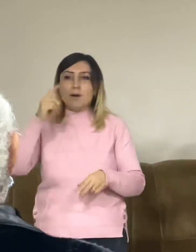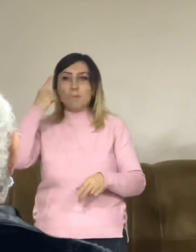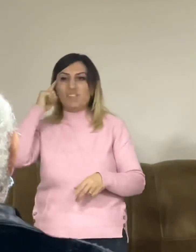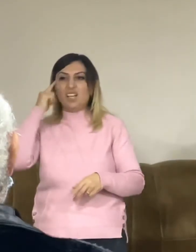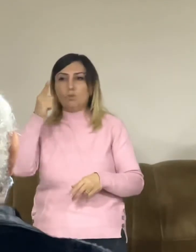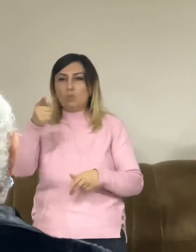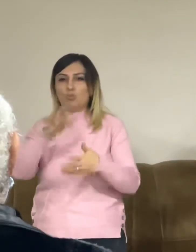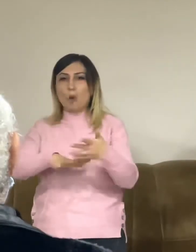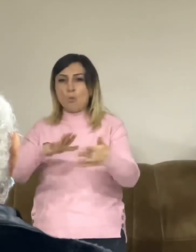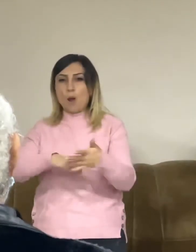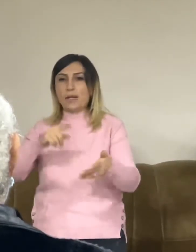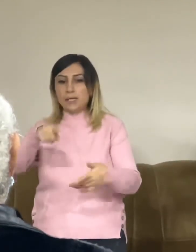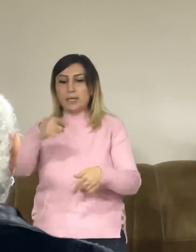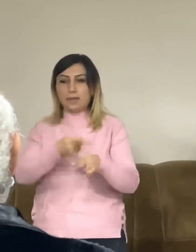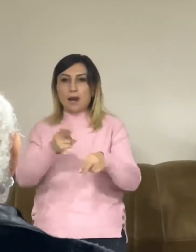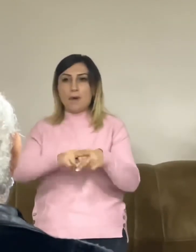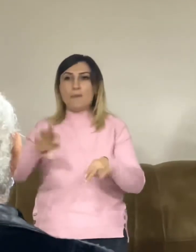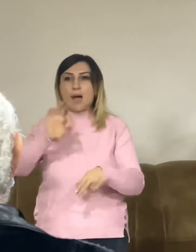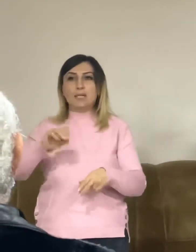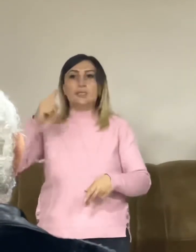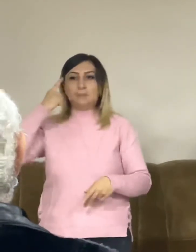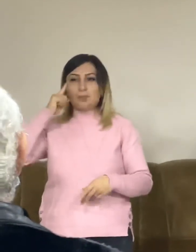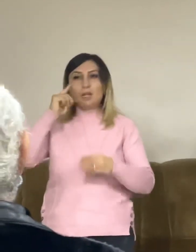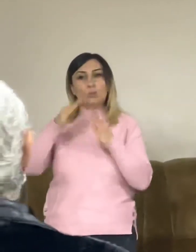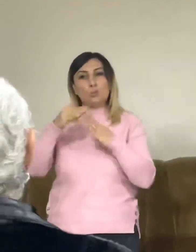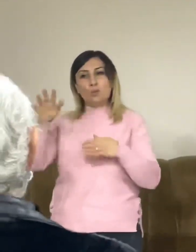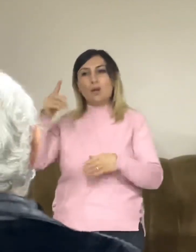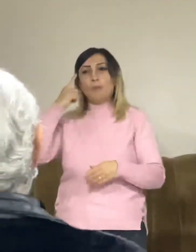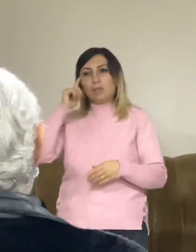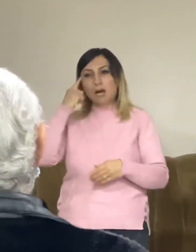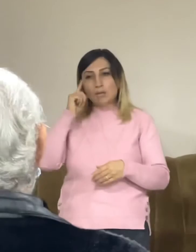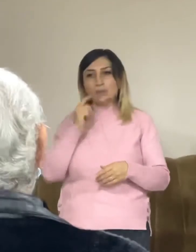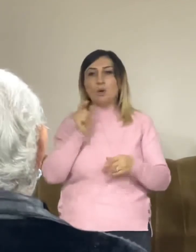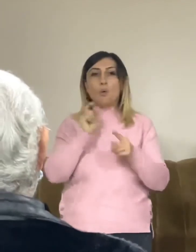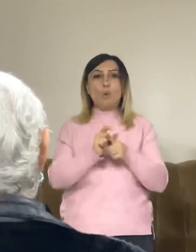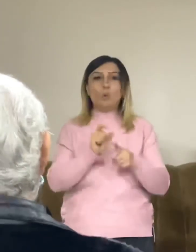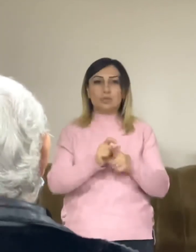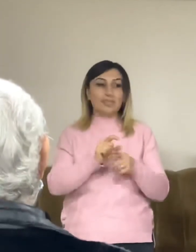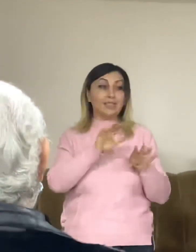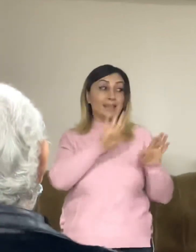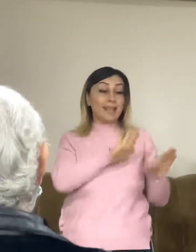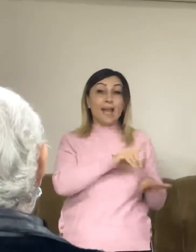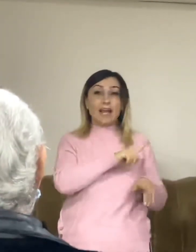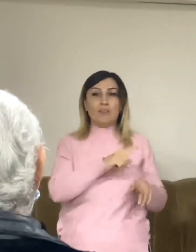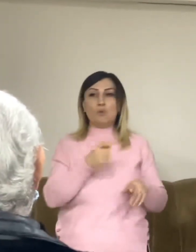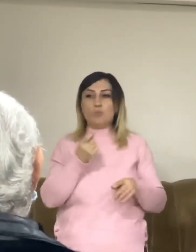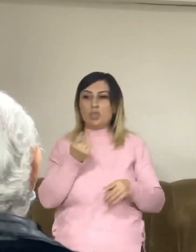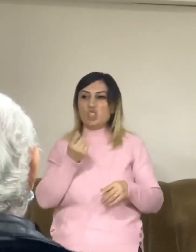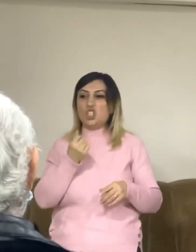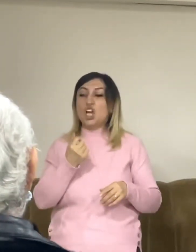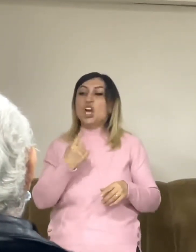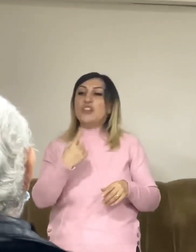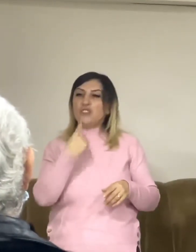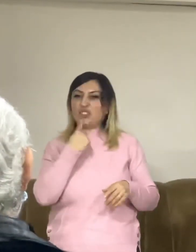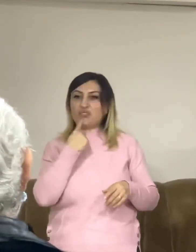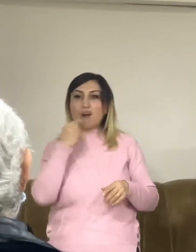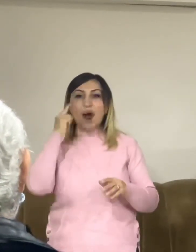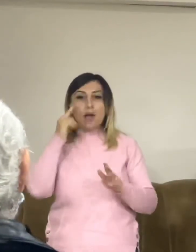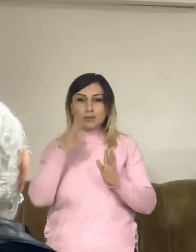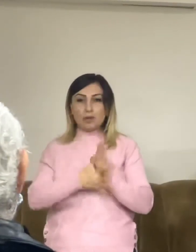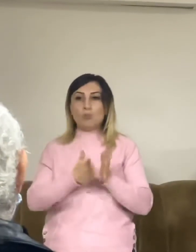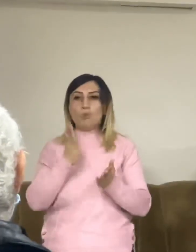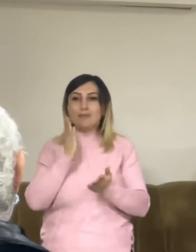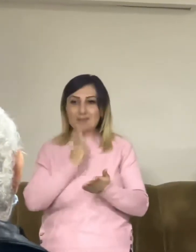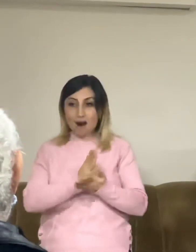Տերը վստահ է, որ շատ հատվածներ Աստվածաշնչյան, որոնք որ դժվար ընկալելի են, կլուսաբանի մեզ համար հենց այս